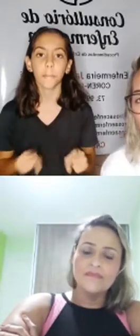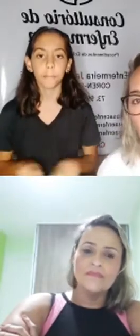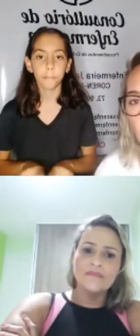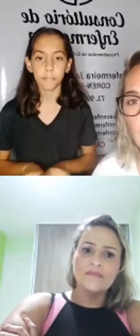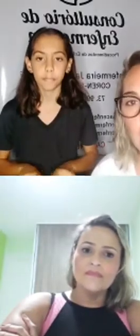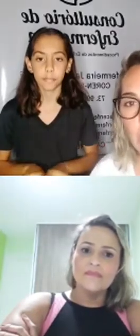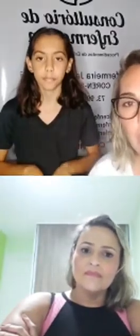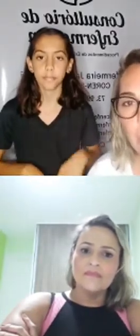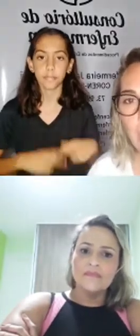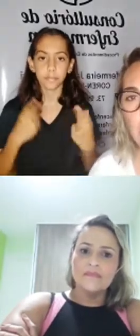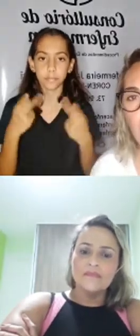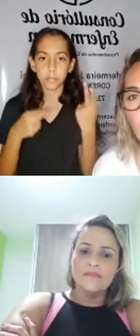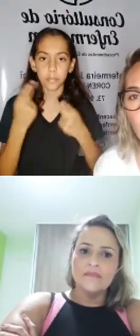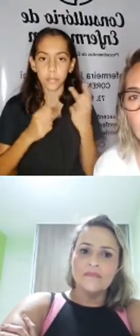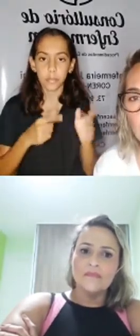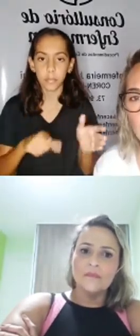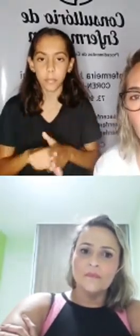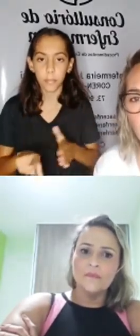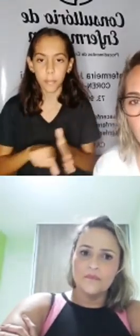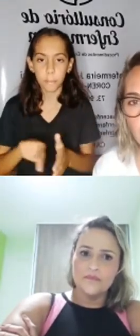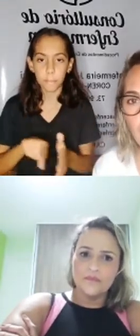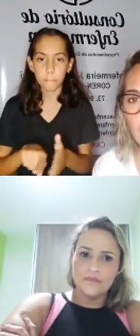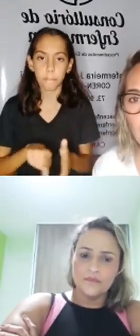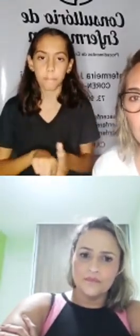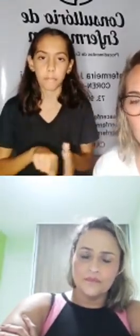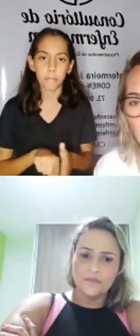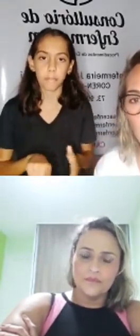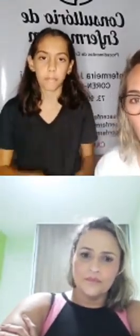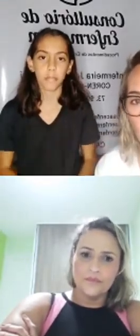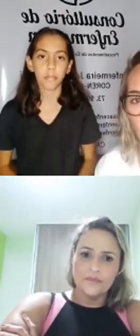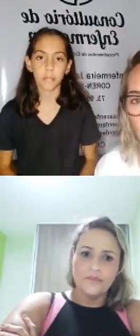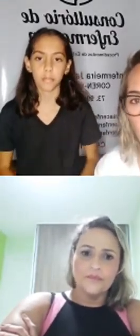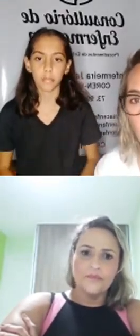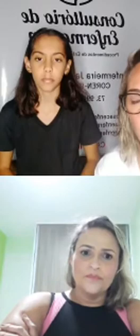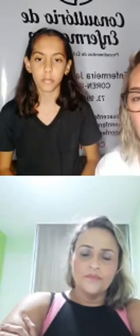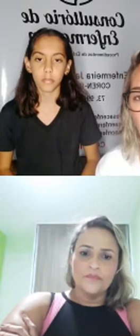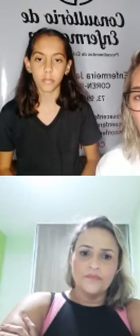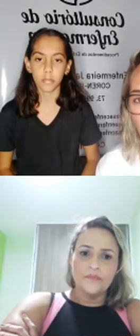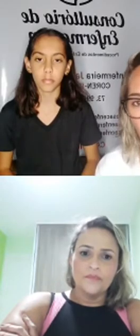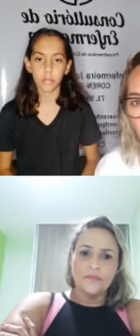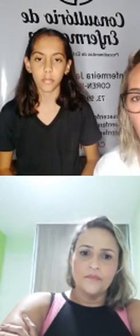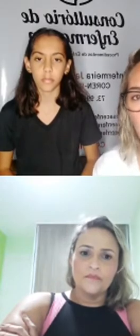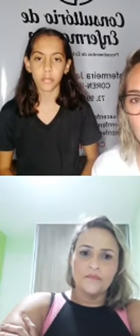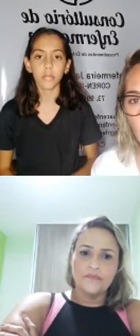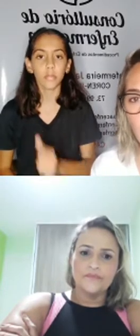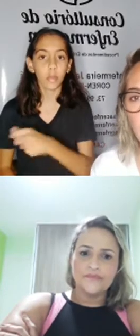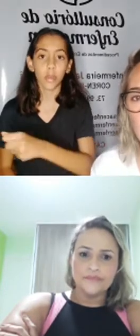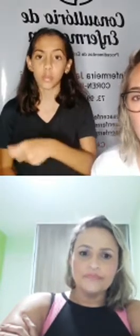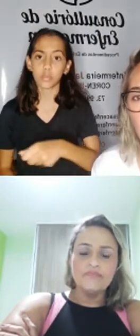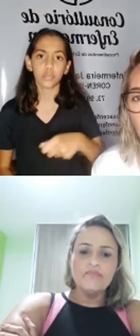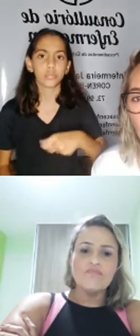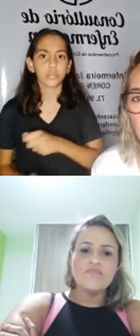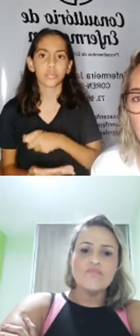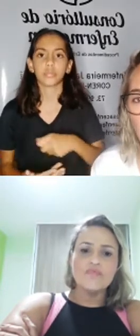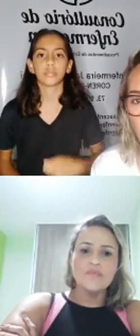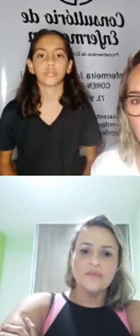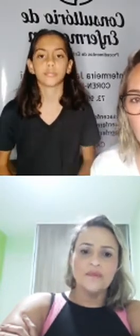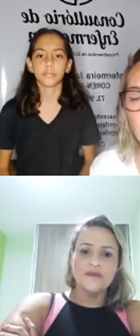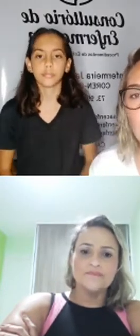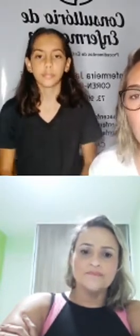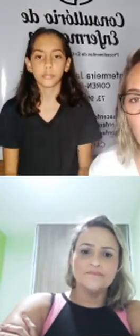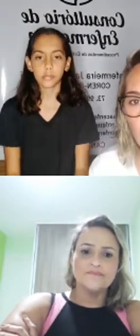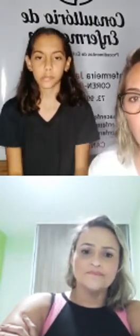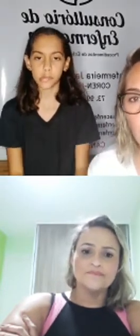às pessoas que tiver mais perguntas, podem enviar e de posterior a gente anota, eu passo para você, doutor, e a